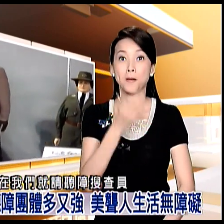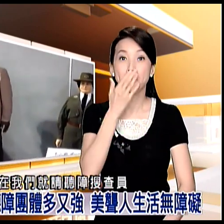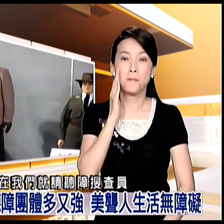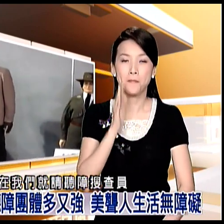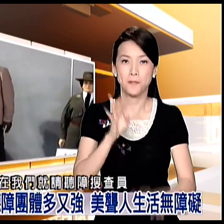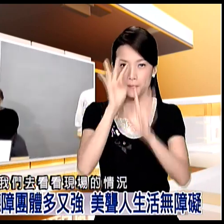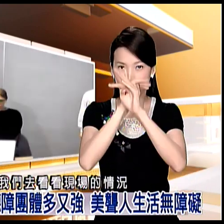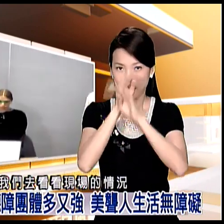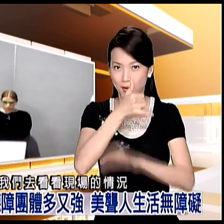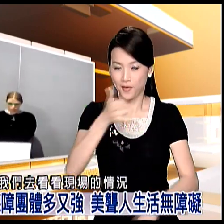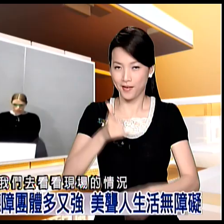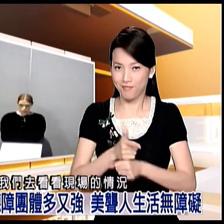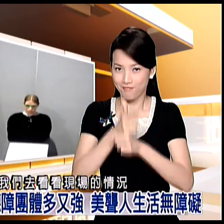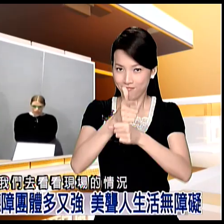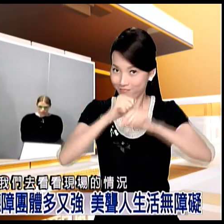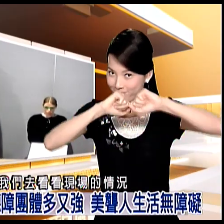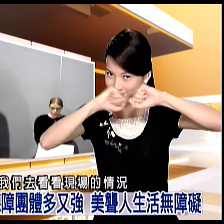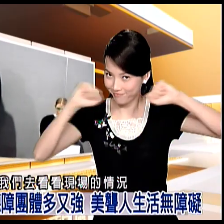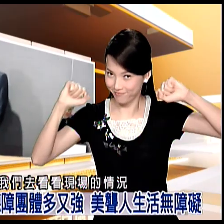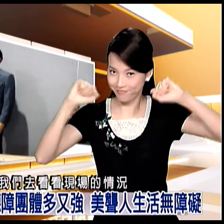员带我们去看看现场的情况。